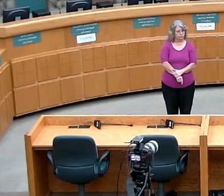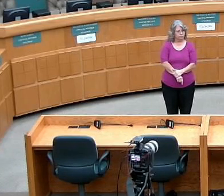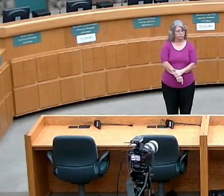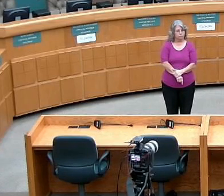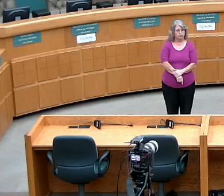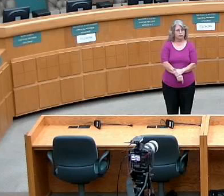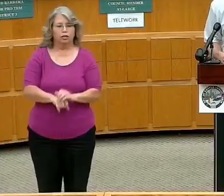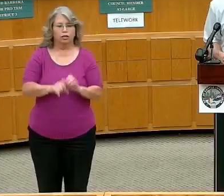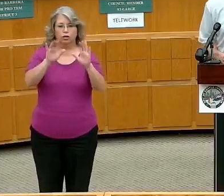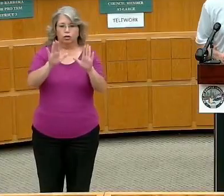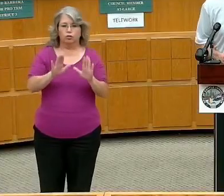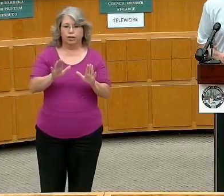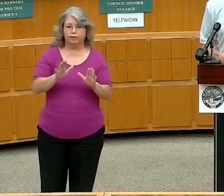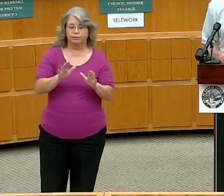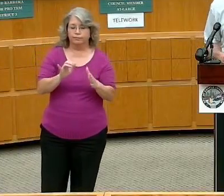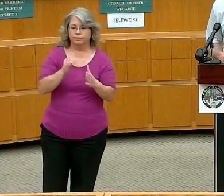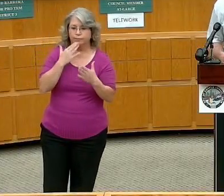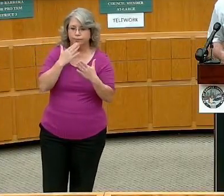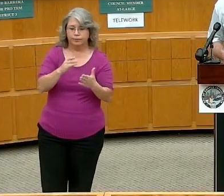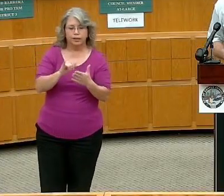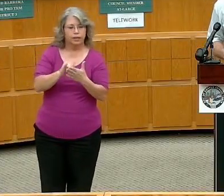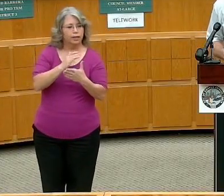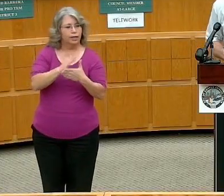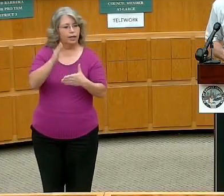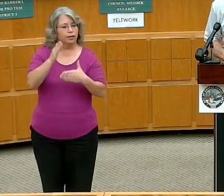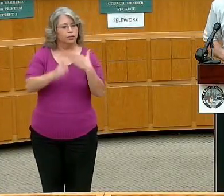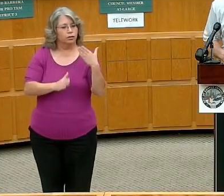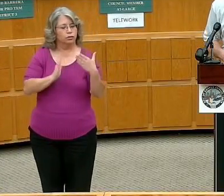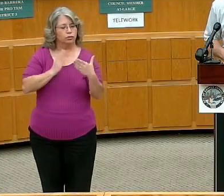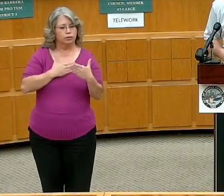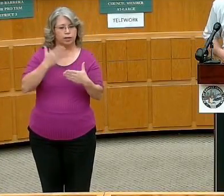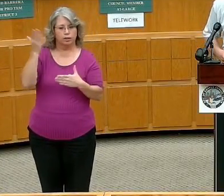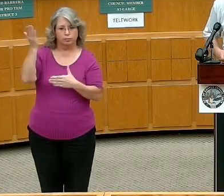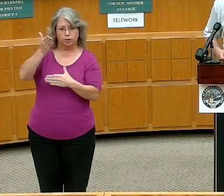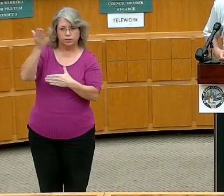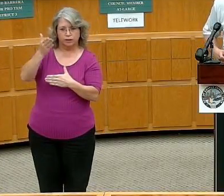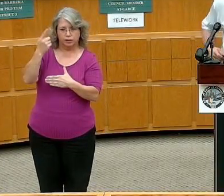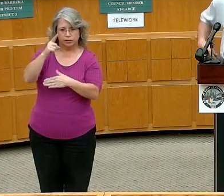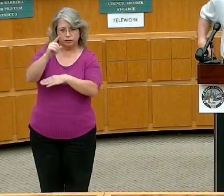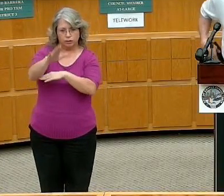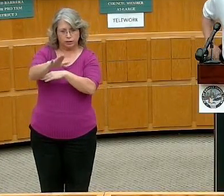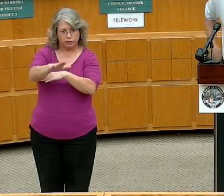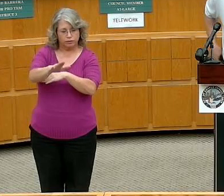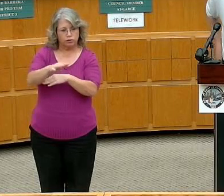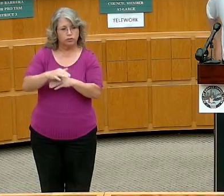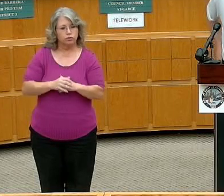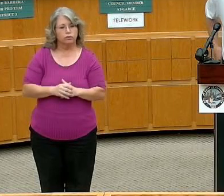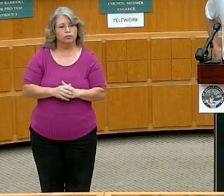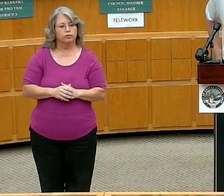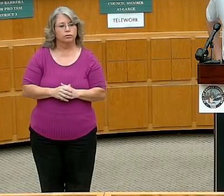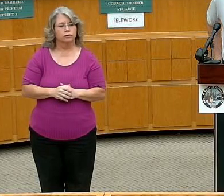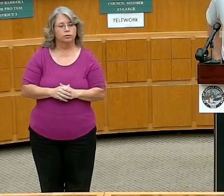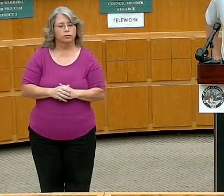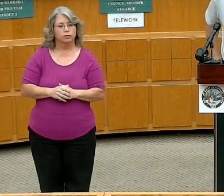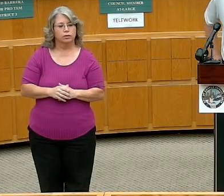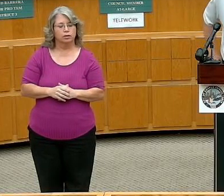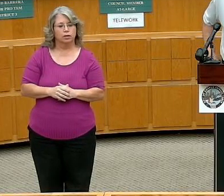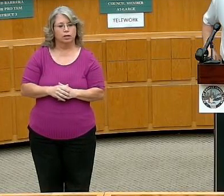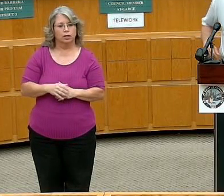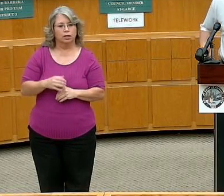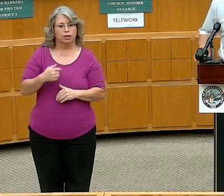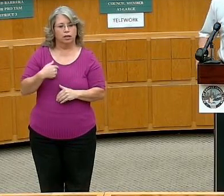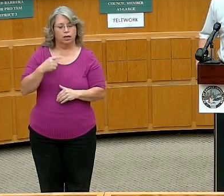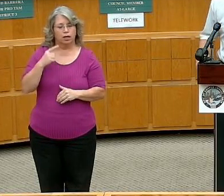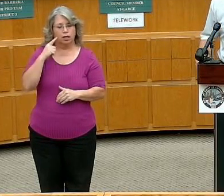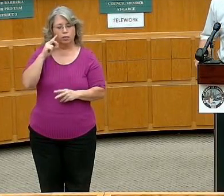Okay, great. That concludes our presentation for this afternoon. I was looking at the